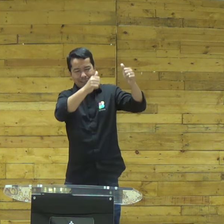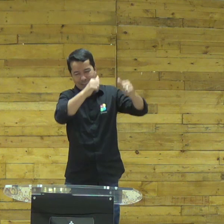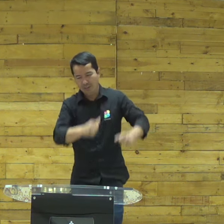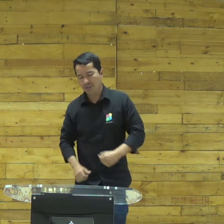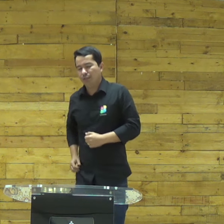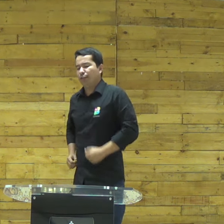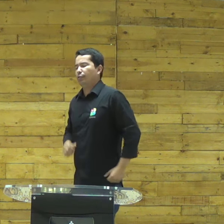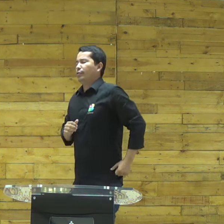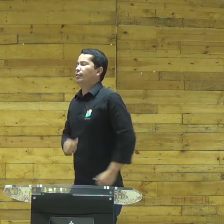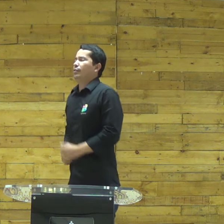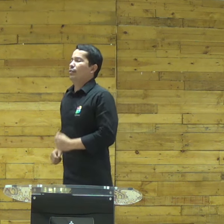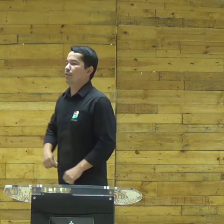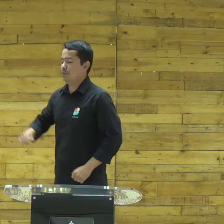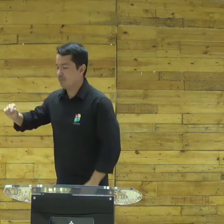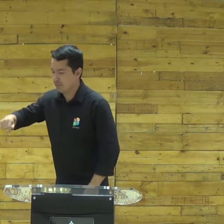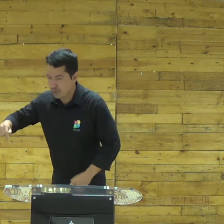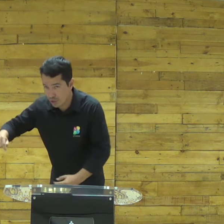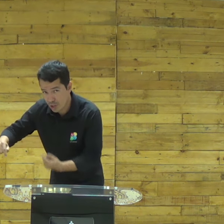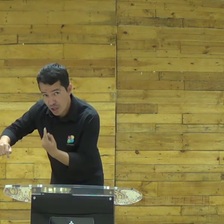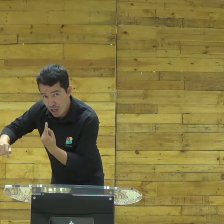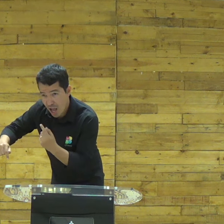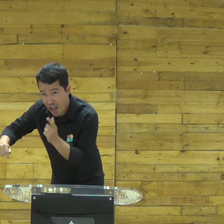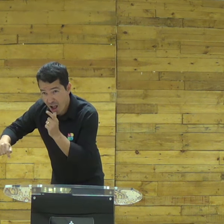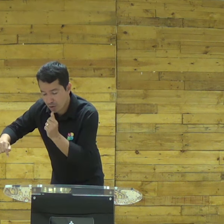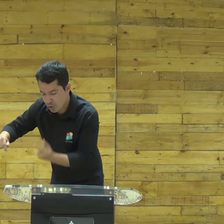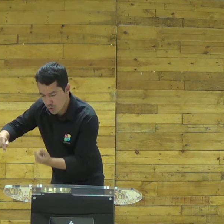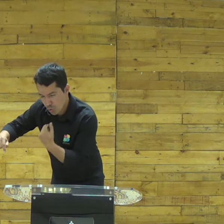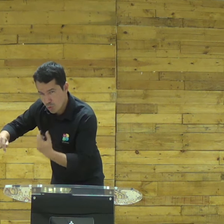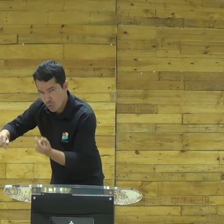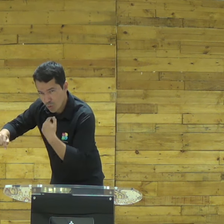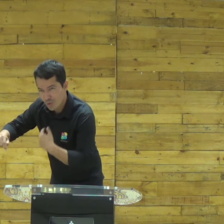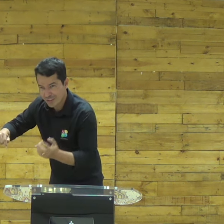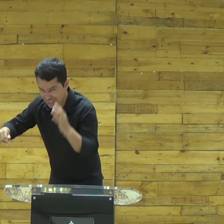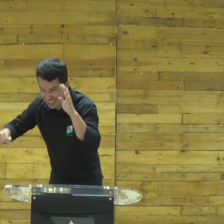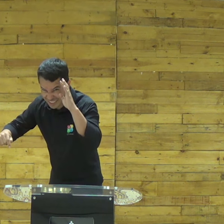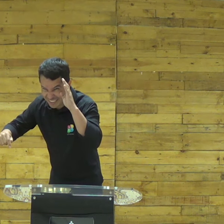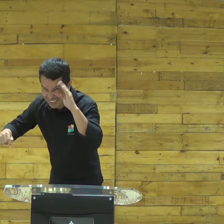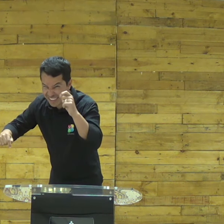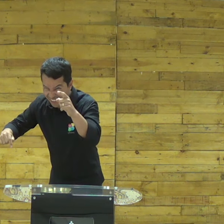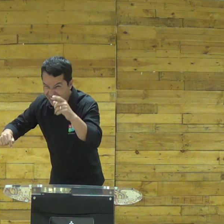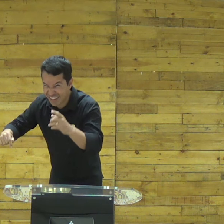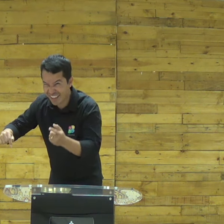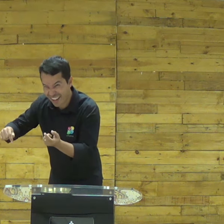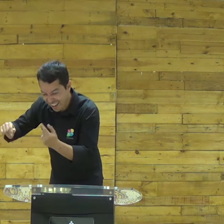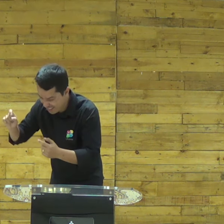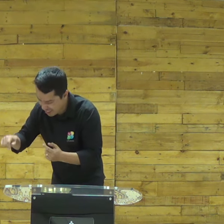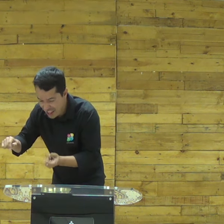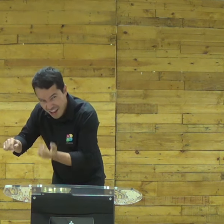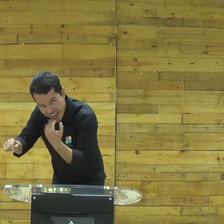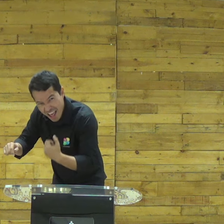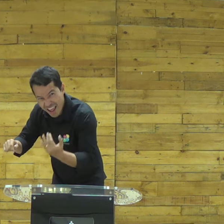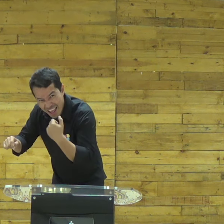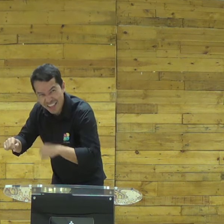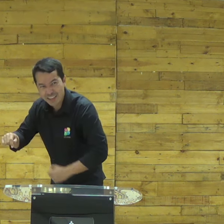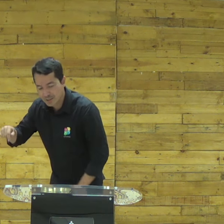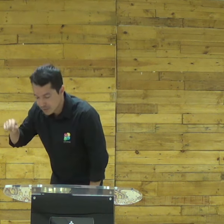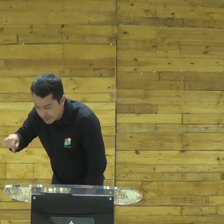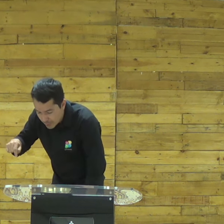assim pera aí tempinho e eu fui lá tomar uma aguinha Sabe aquela aquele bebedouro lá que você toma água desse